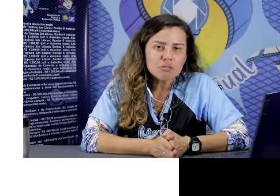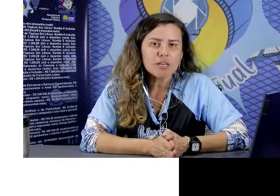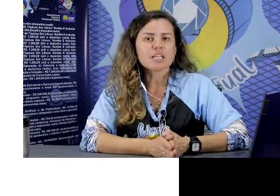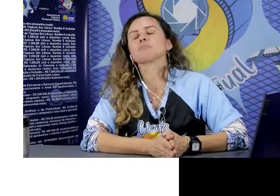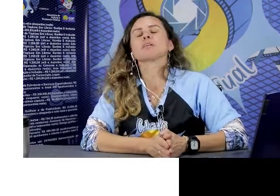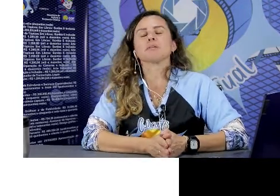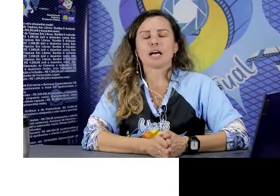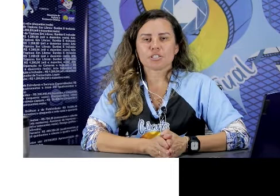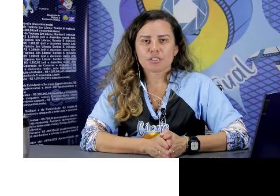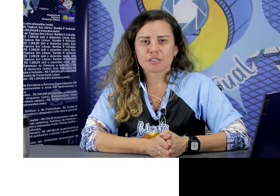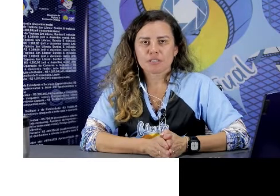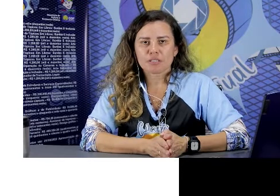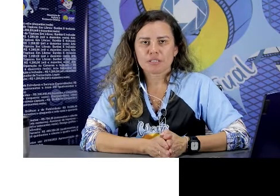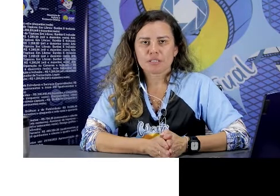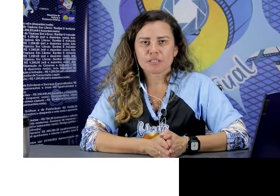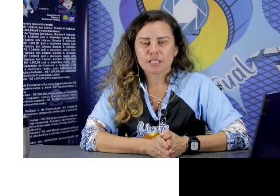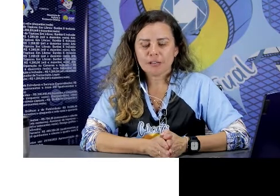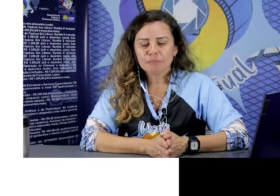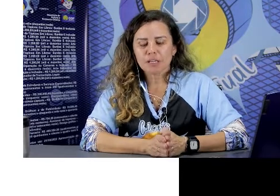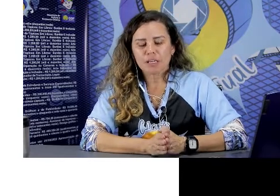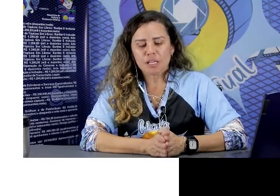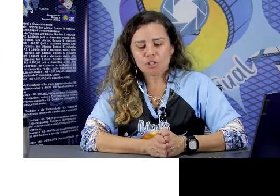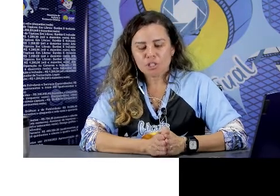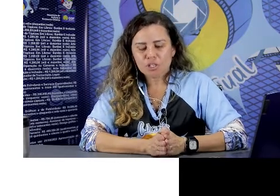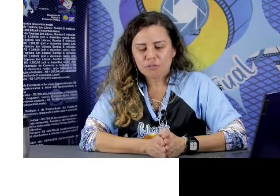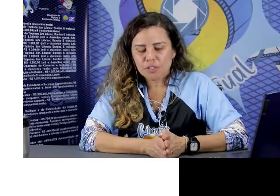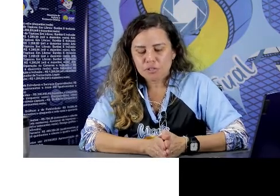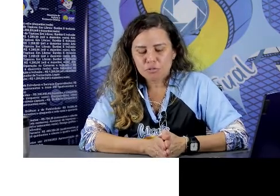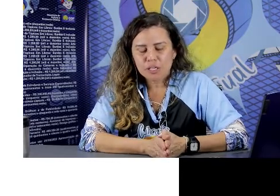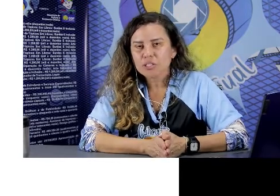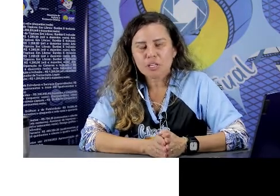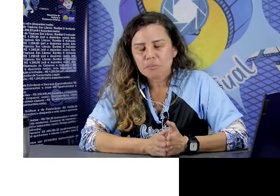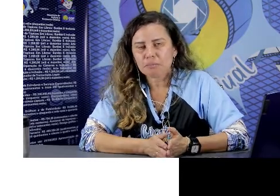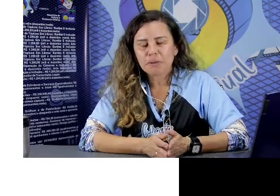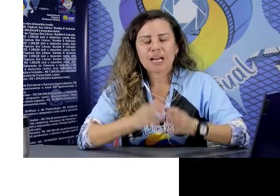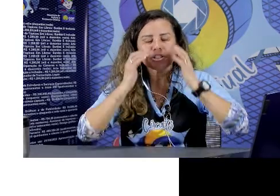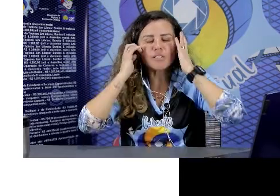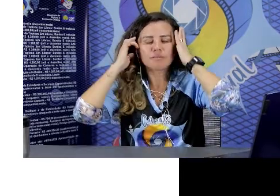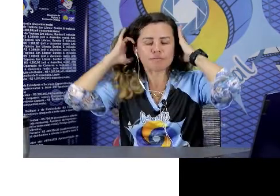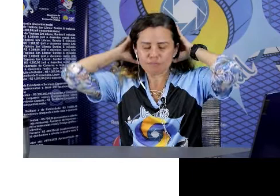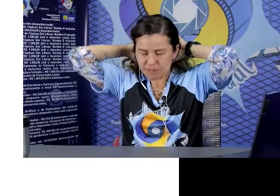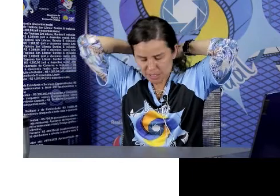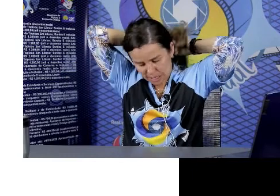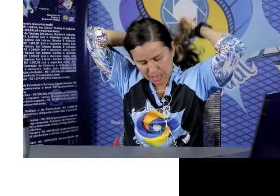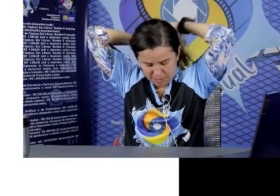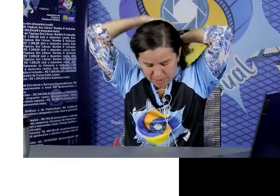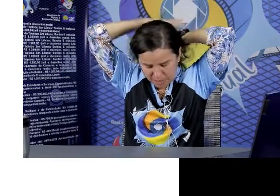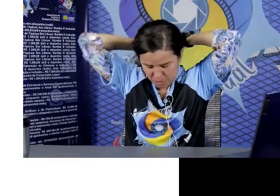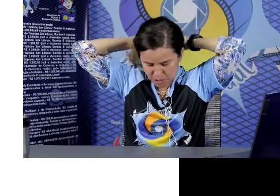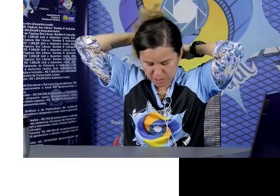essa responsabilidade, né? Eu já tive estudante na minha prática que eu dizia